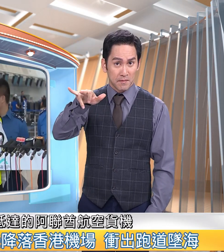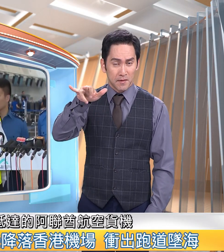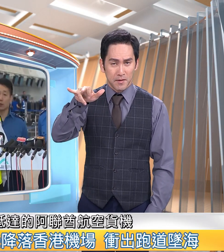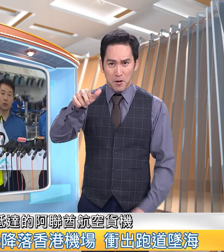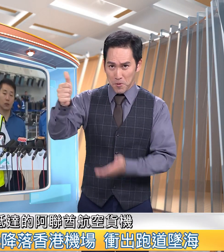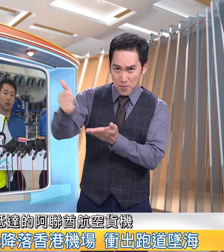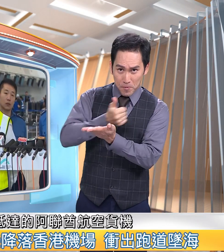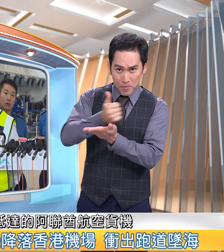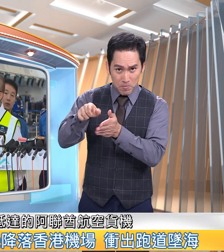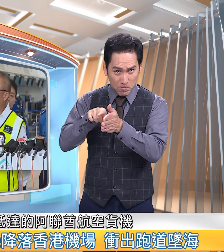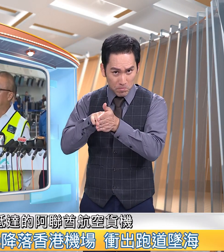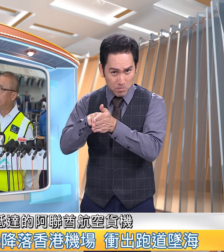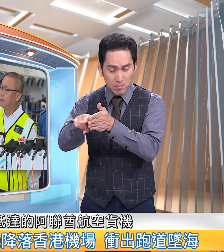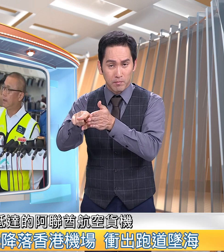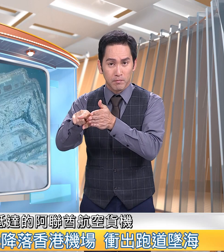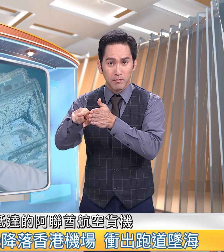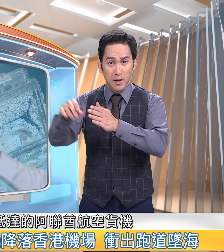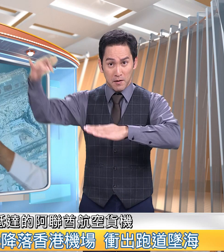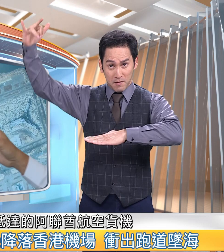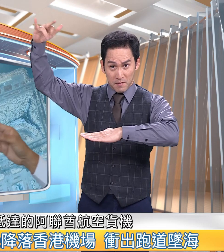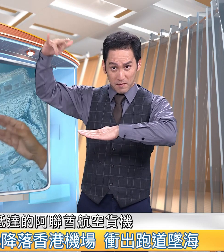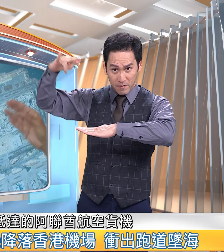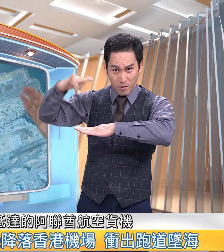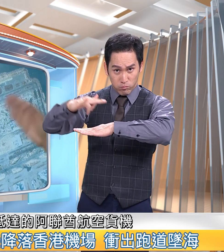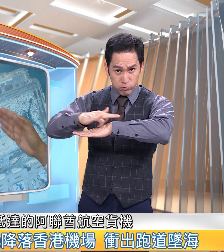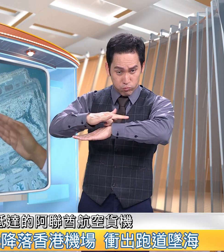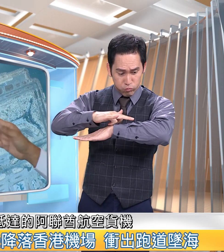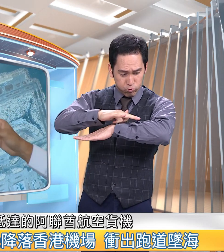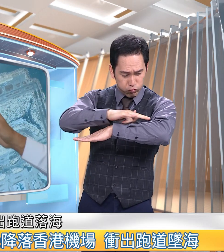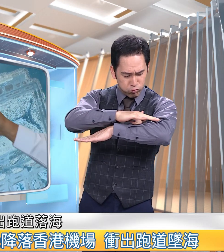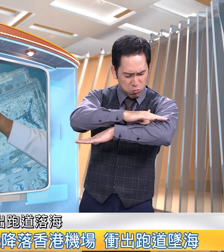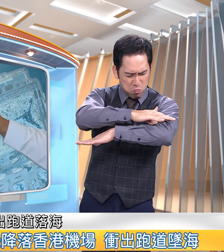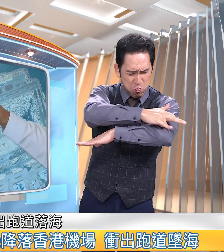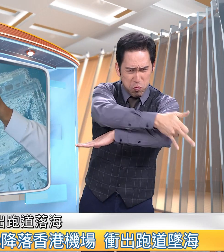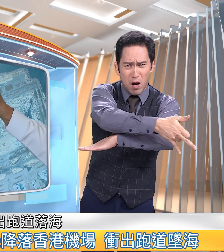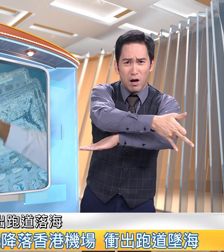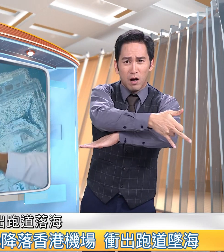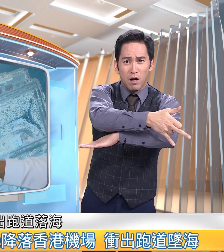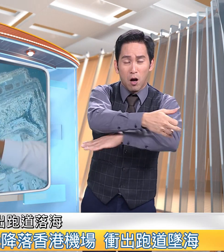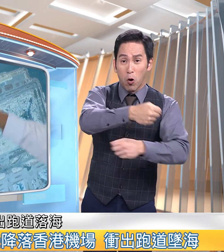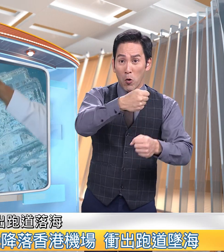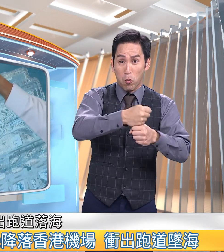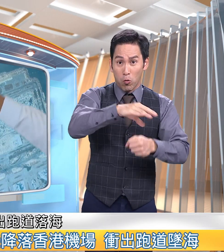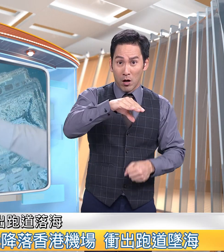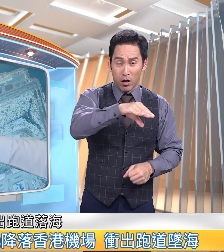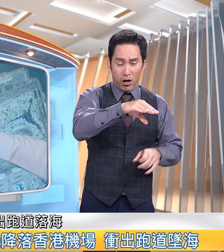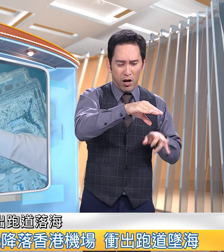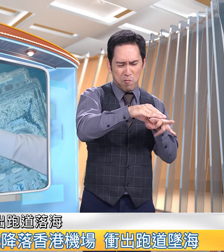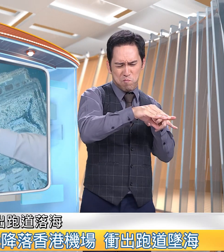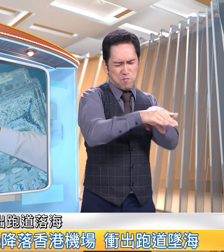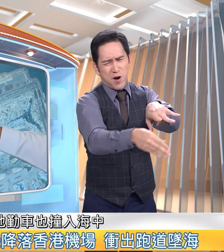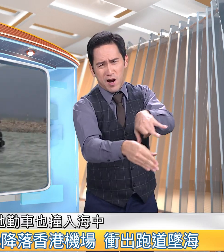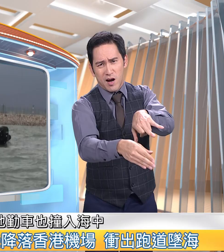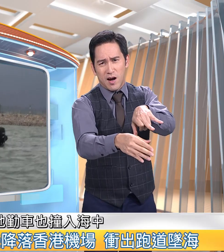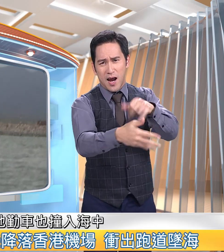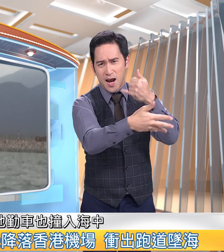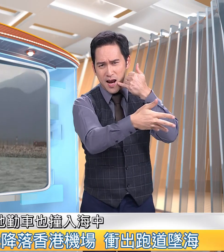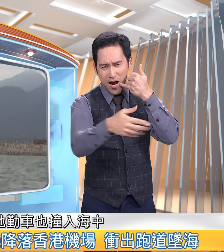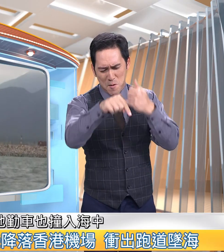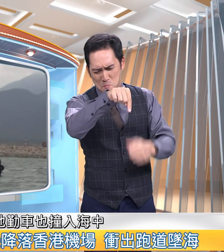杜拜抵达的阿联酋航空货机在降落时冲出跑道落海，同时把一辆地勤